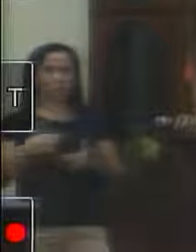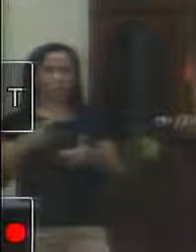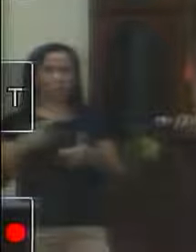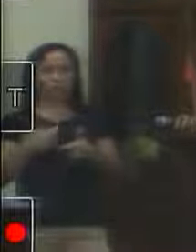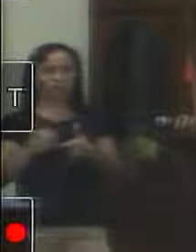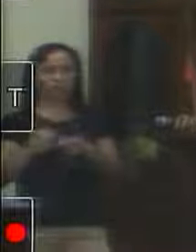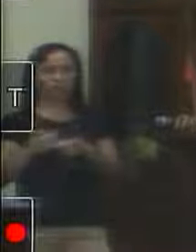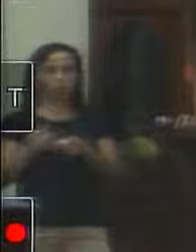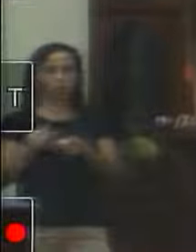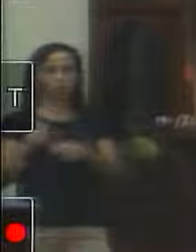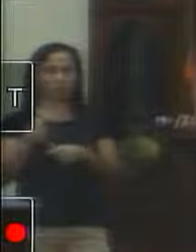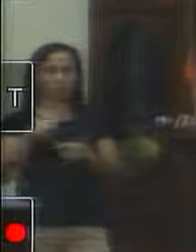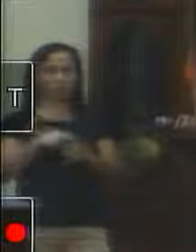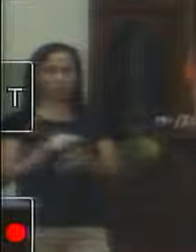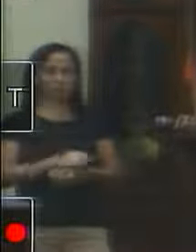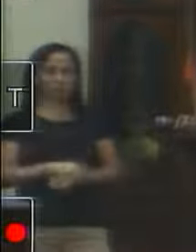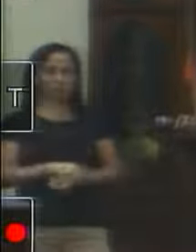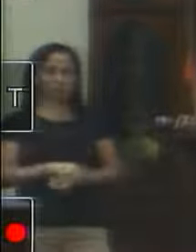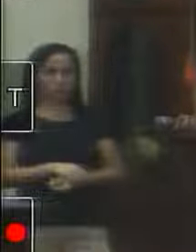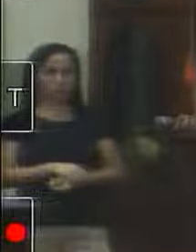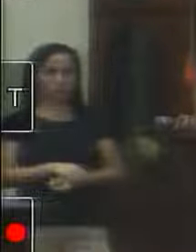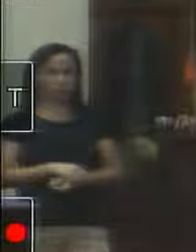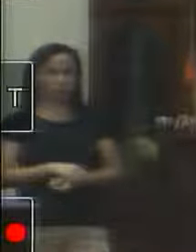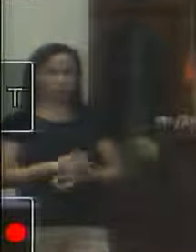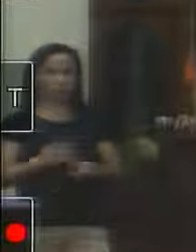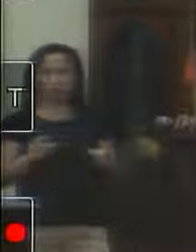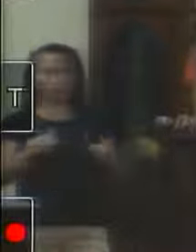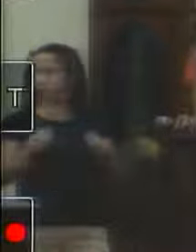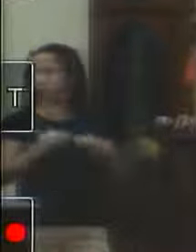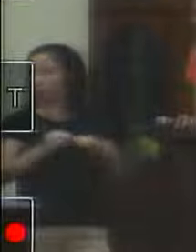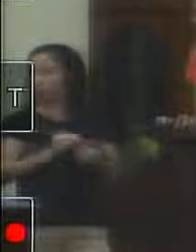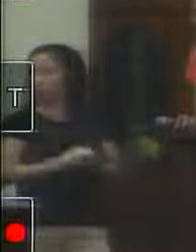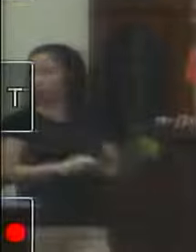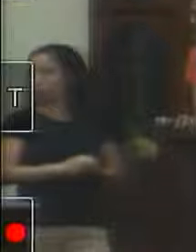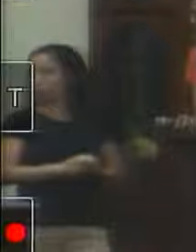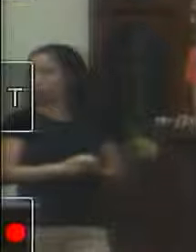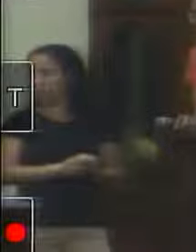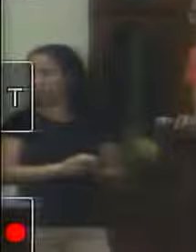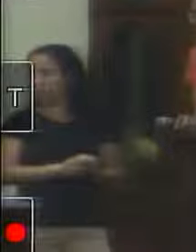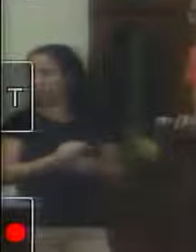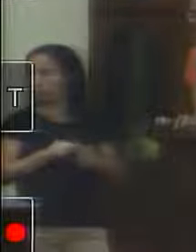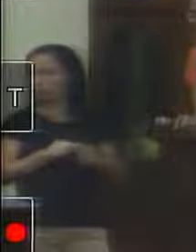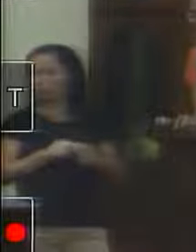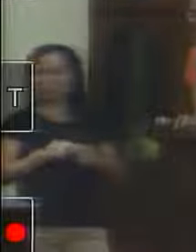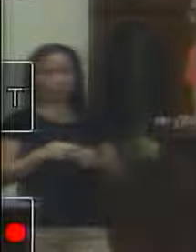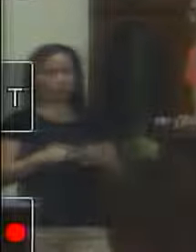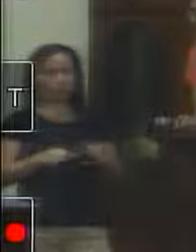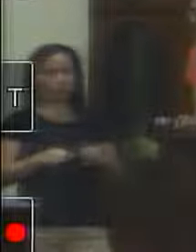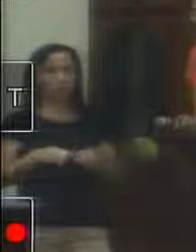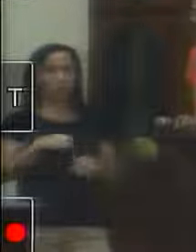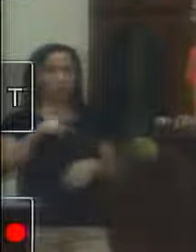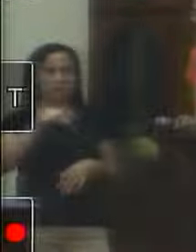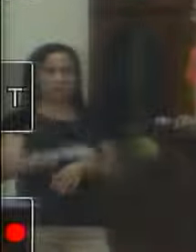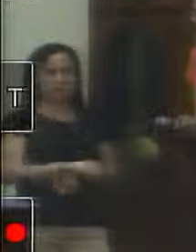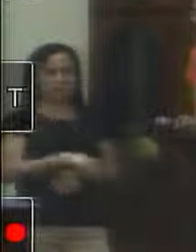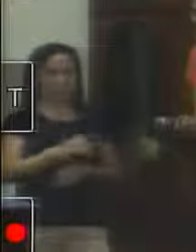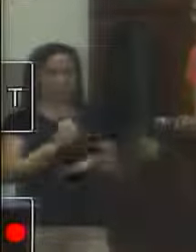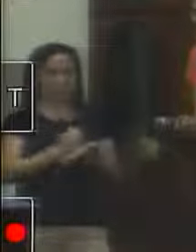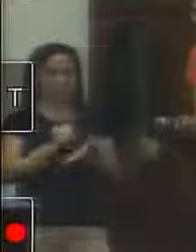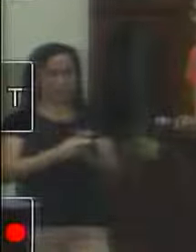dele lá, entendeu? Que está vendendo para o nosso município, ou seja, ele toma um ferro, leva uma multa de